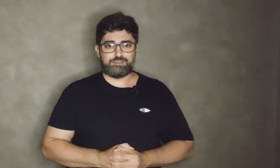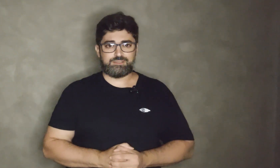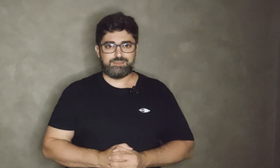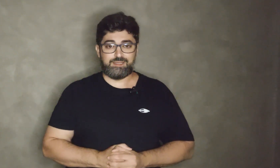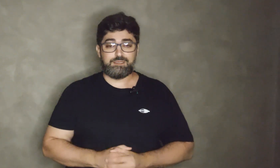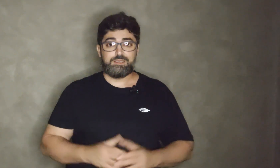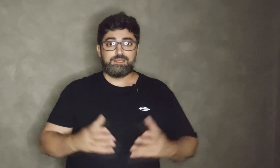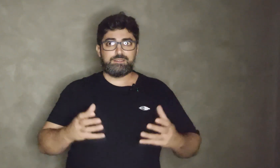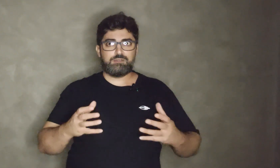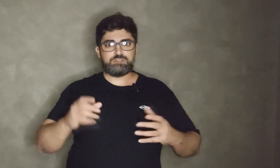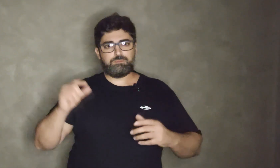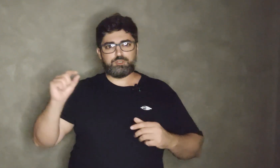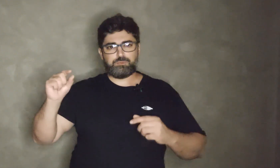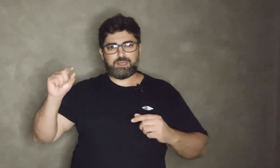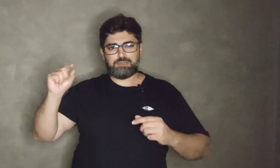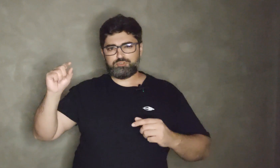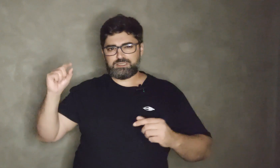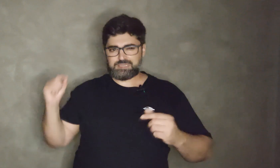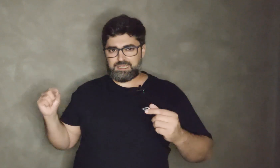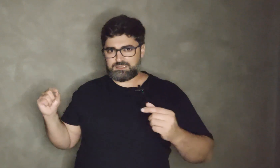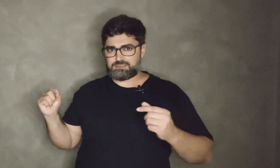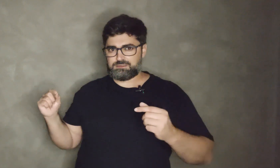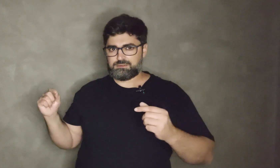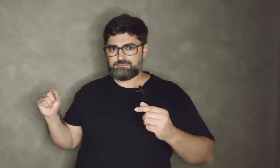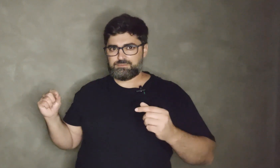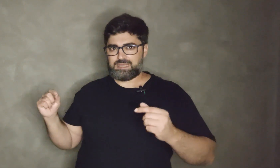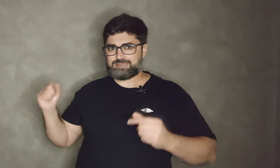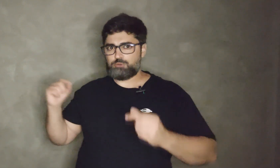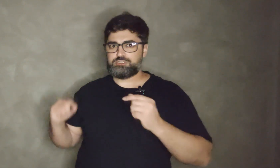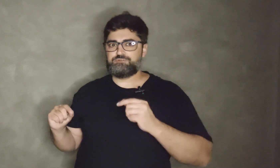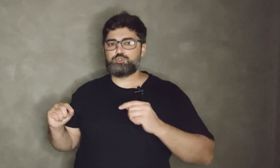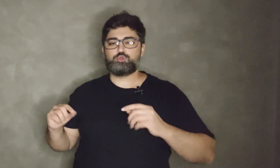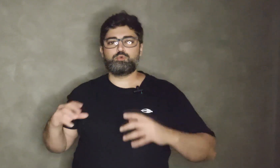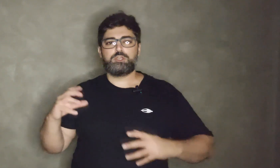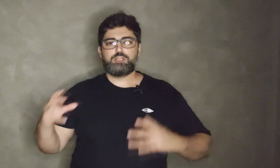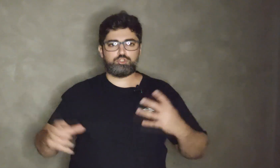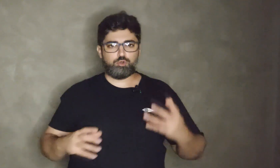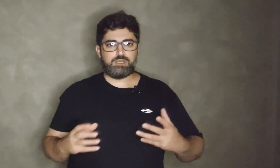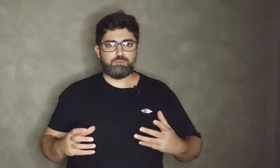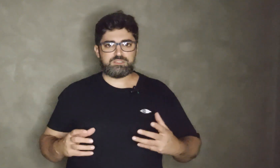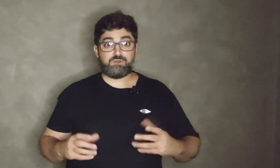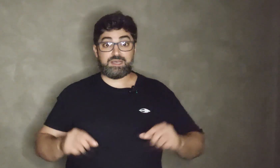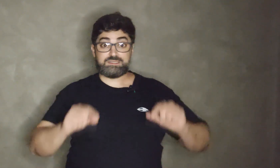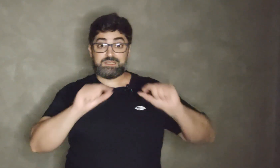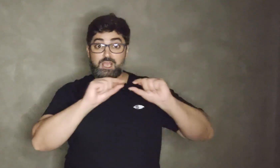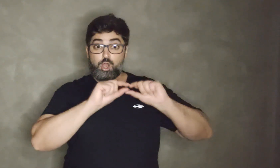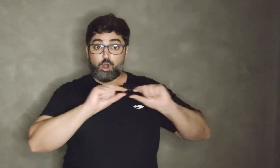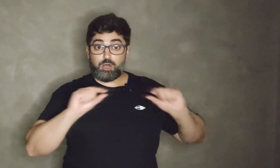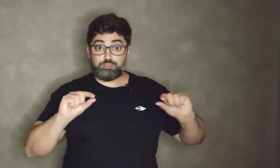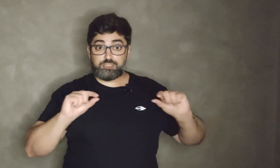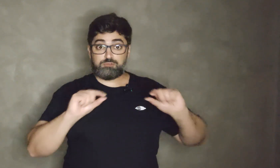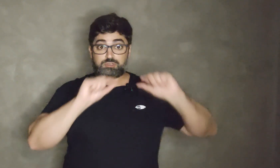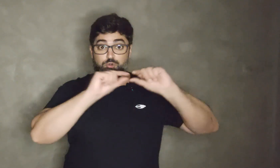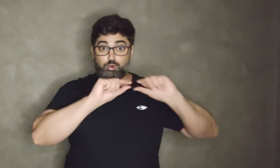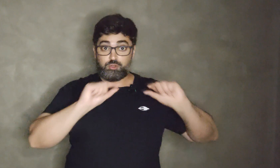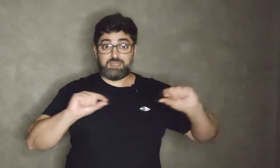aulas, né? Então você pode pegar do dia 3 até o dia 21, escolha algumas frases, olhe o jeito que eu coloquei